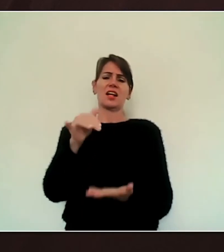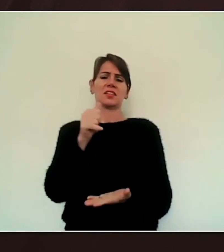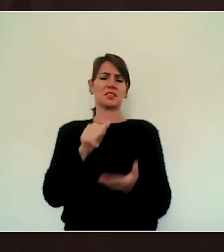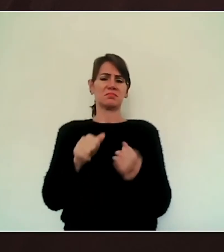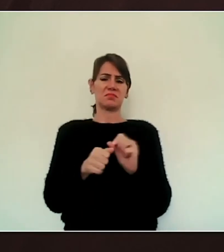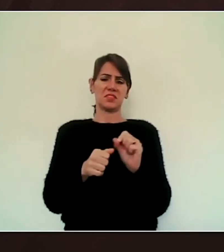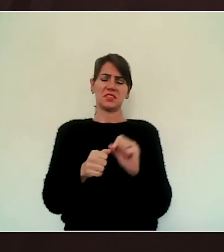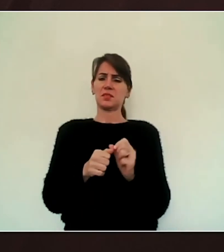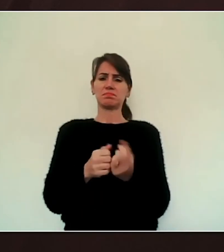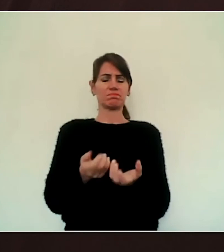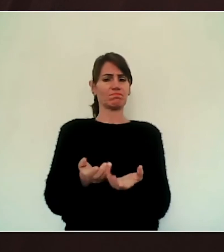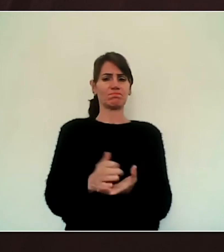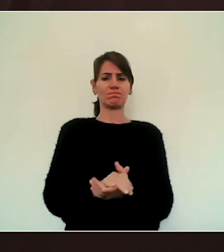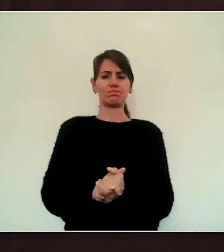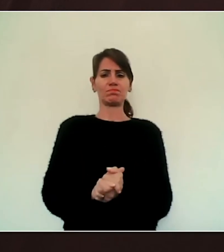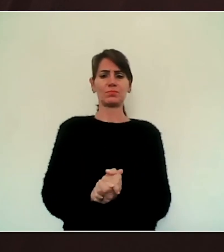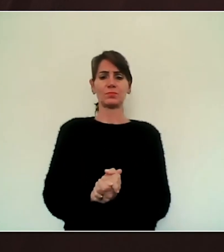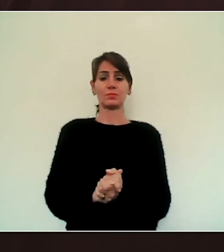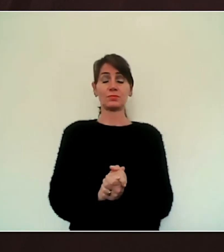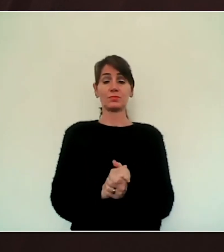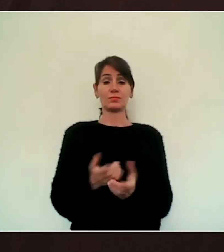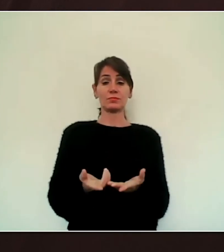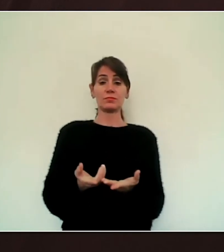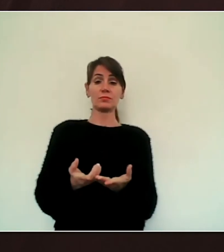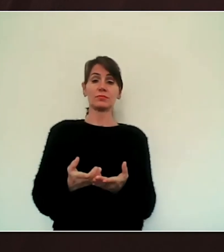a sinagoga de Satanás